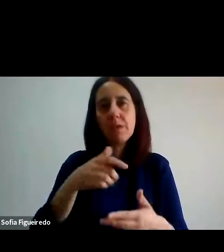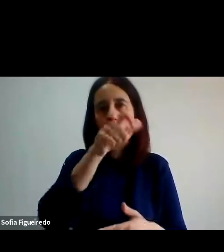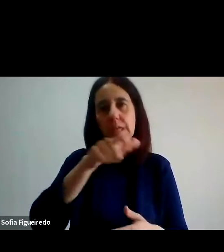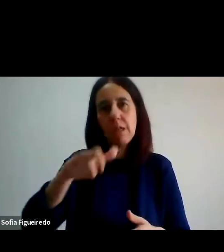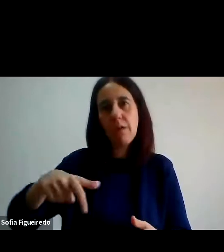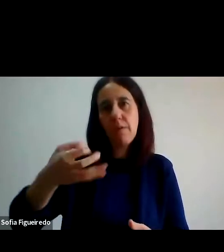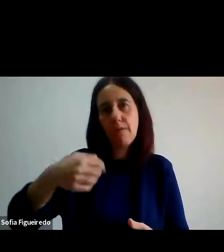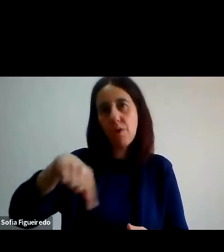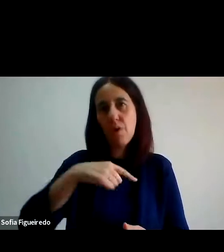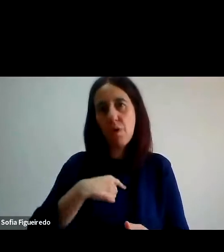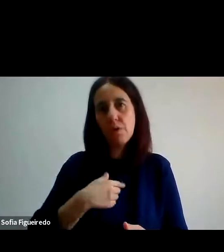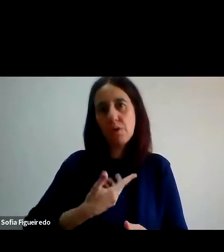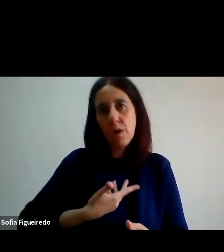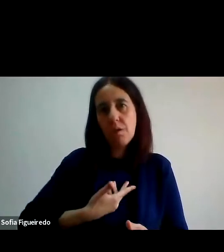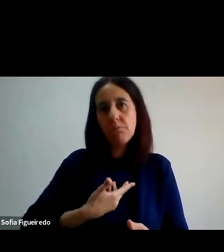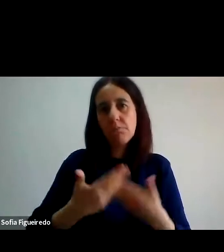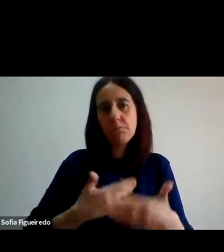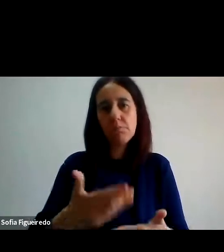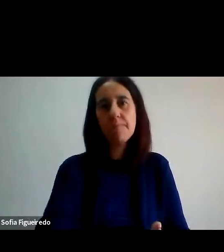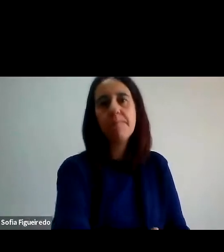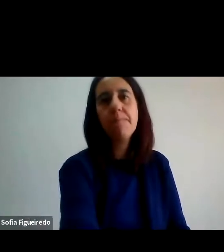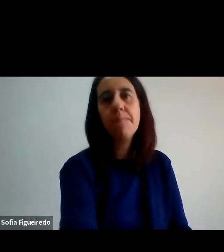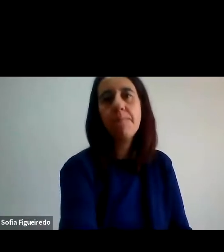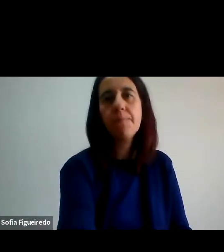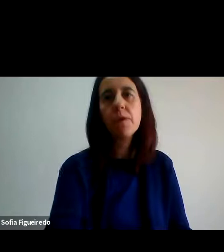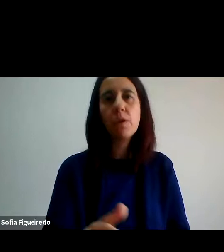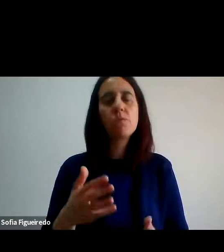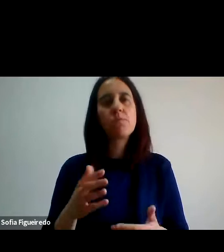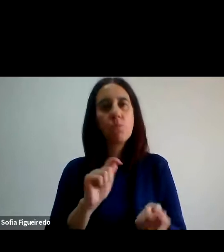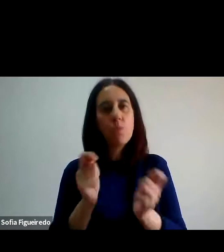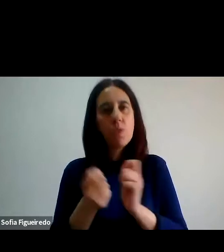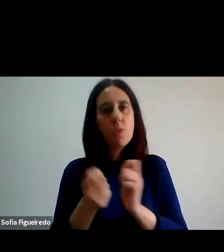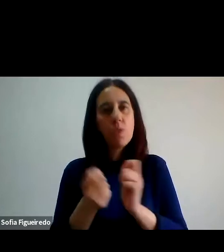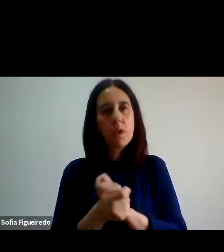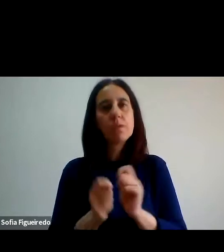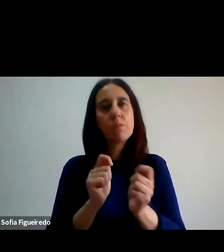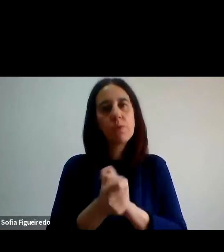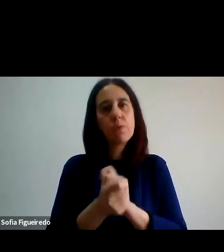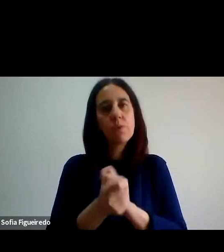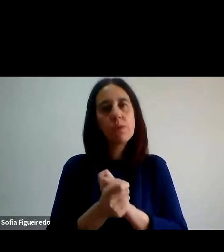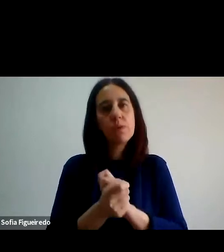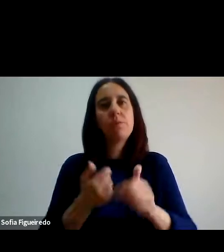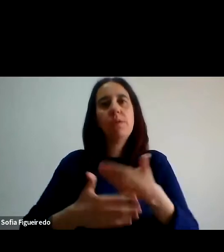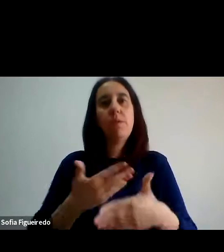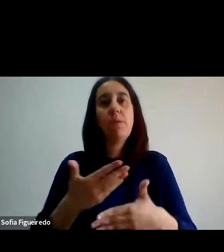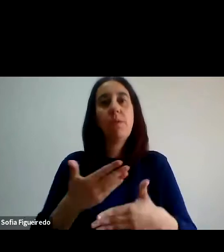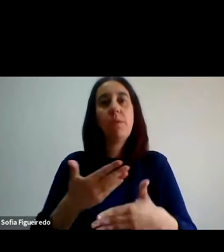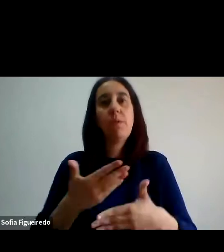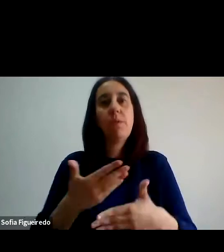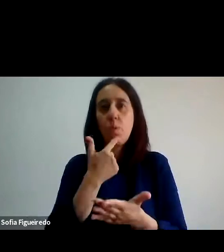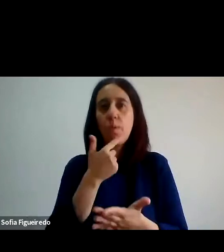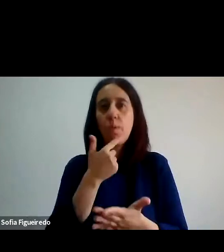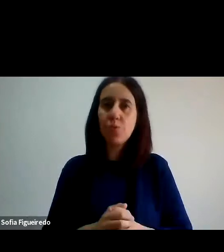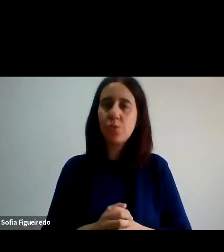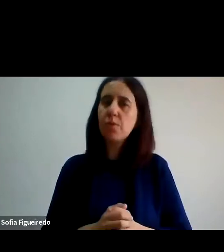efetivamente, servimos os cidadãos. Portanto, somos agentes de mudança e temos que trabalhar para essa mudança. E a comunicação contribui muito para isso. Portanto,